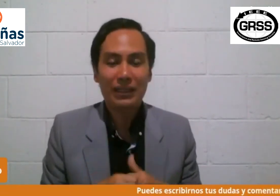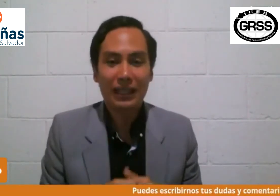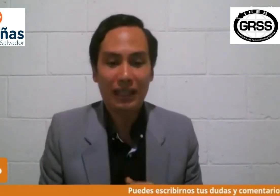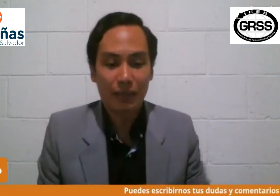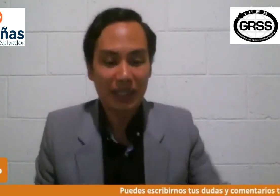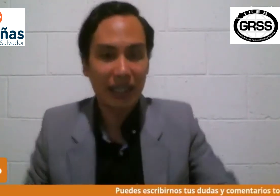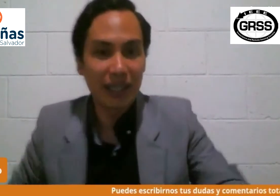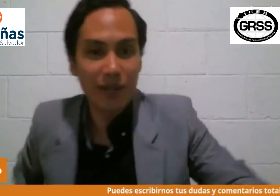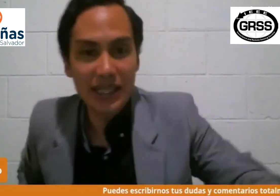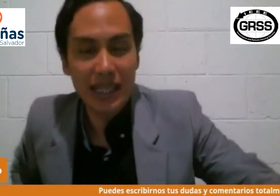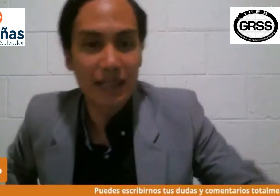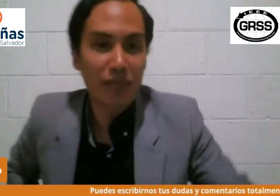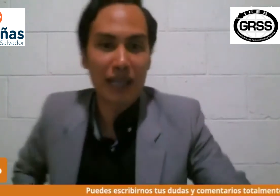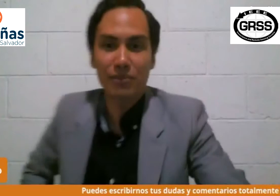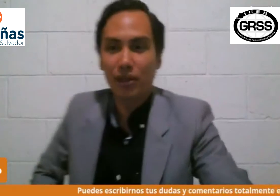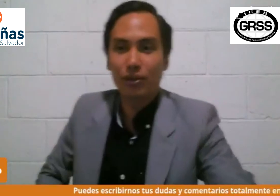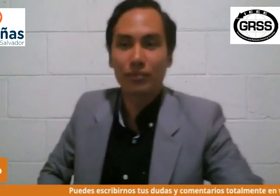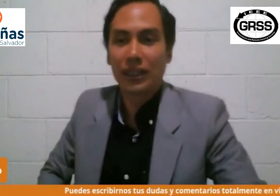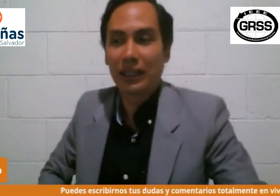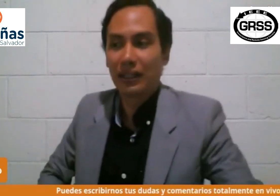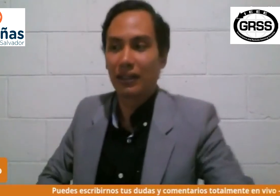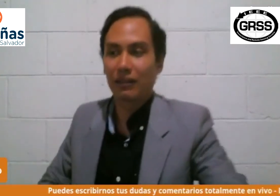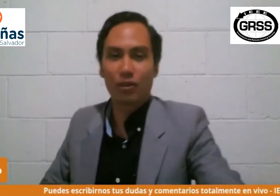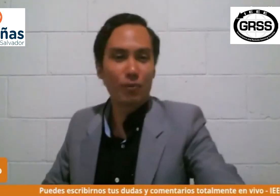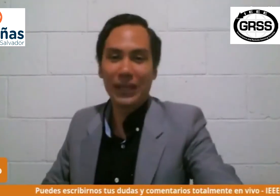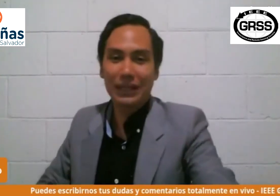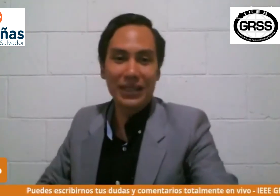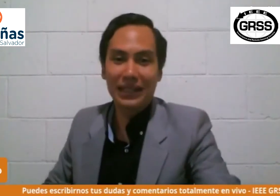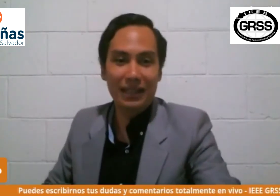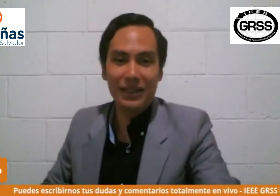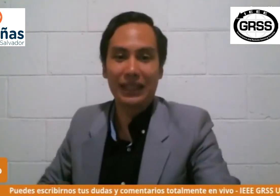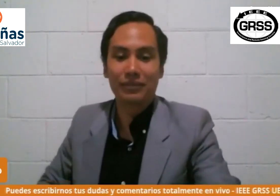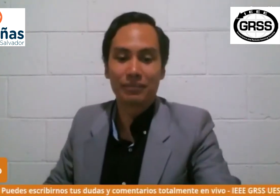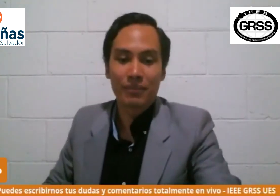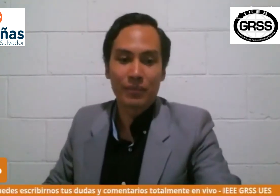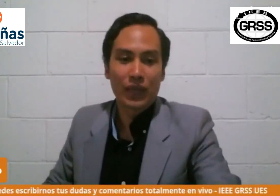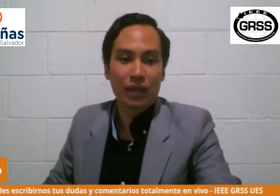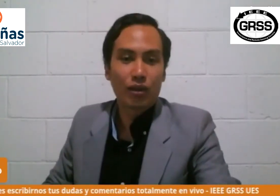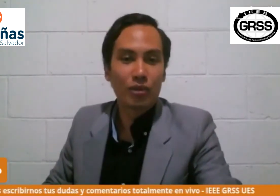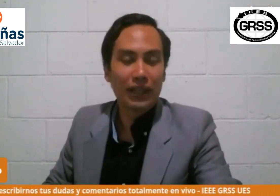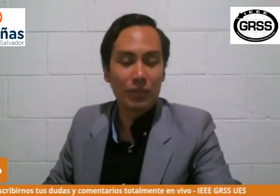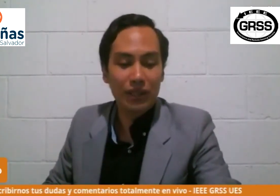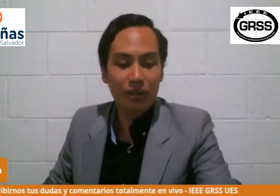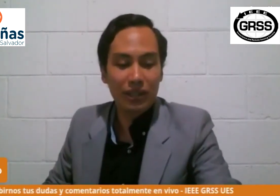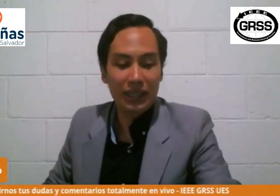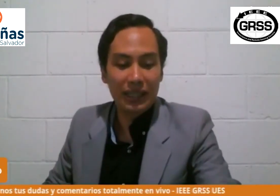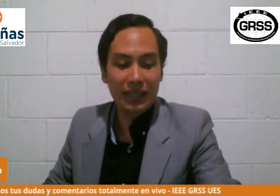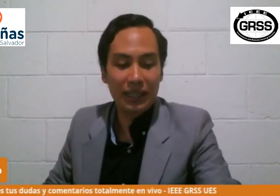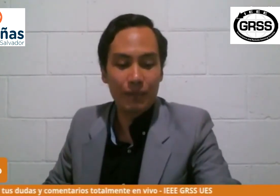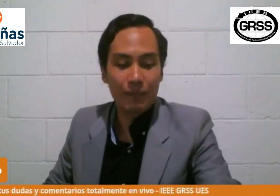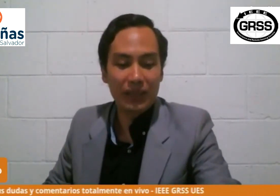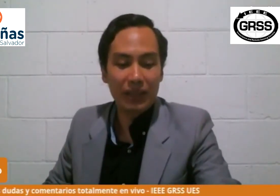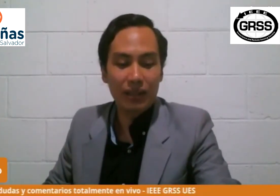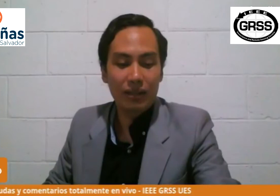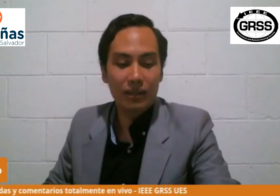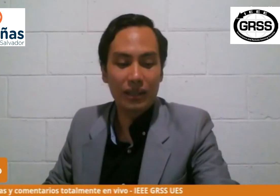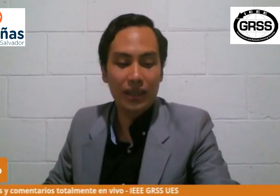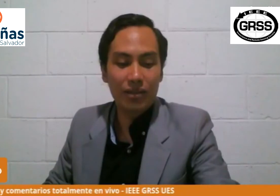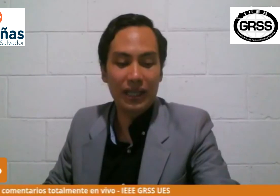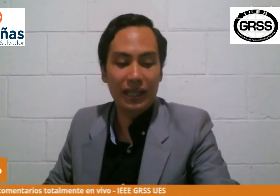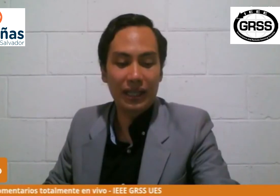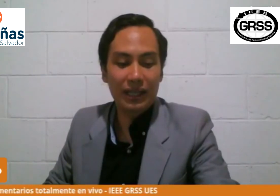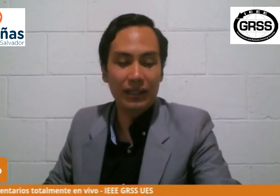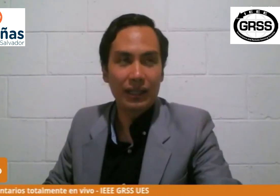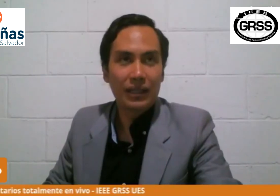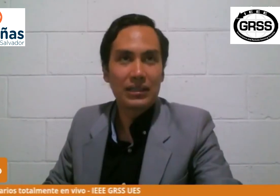yo aprender lengua de señas me cambió completamente la vida. Como les repito,